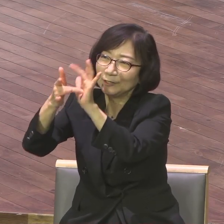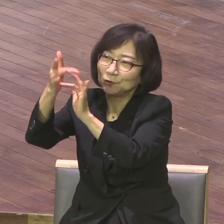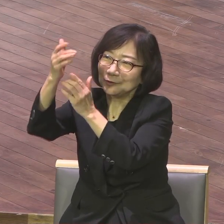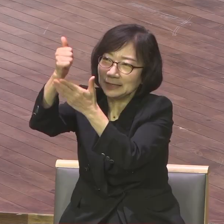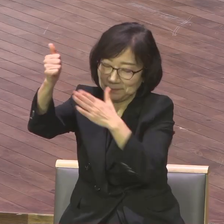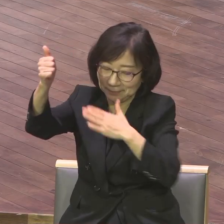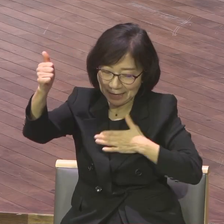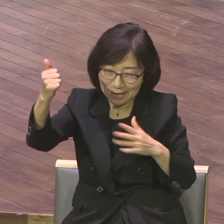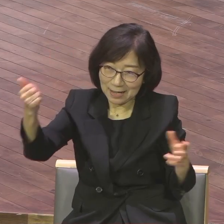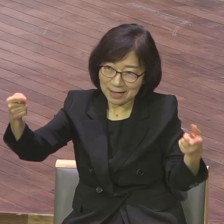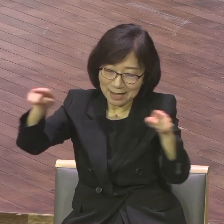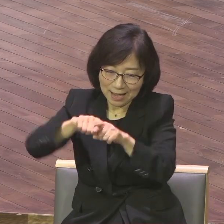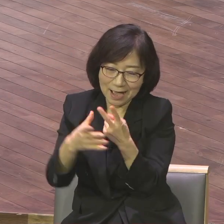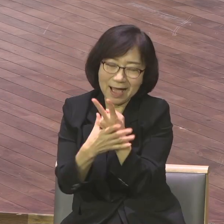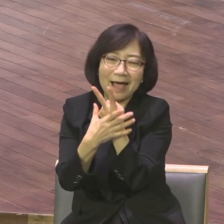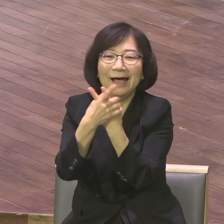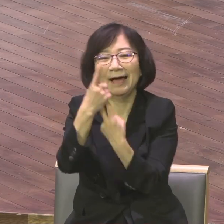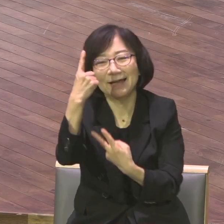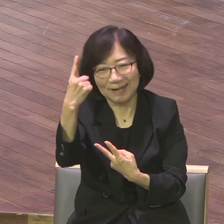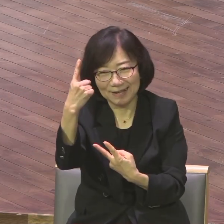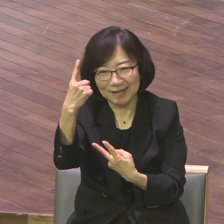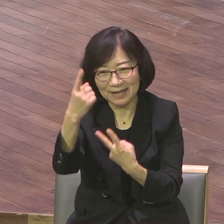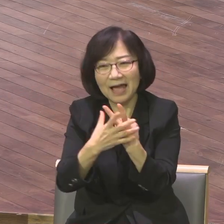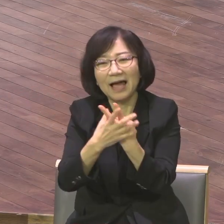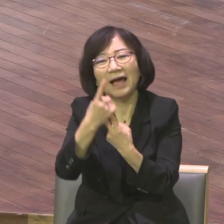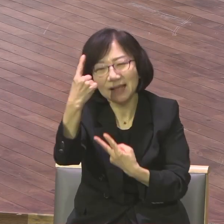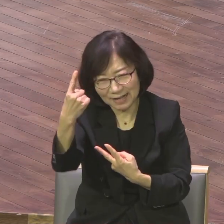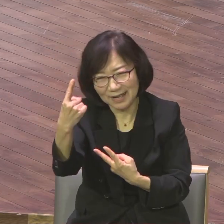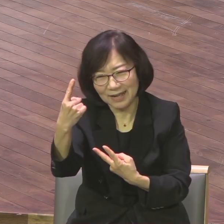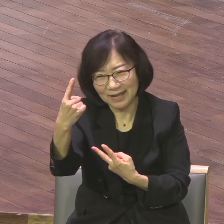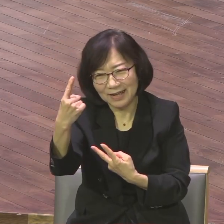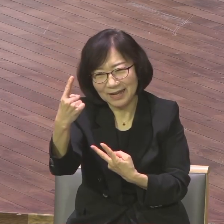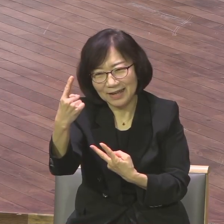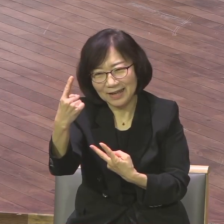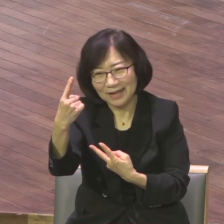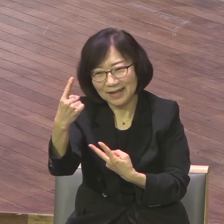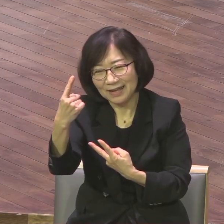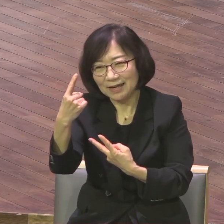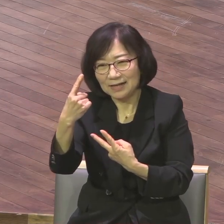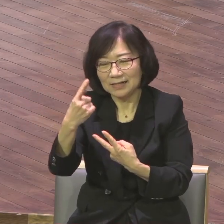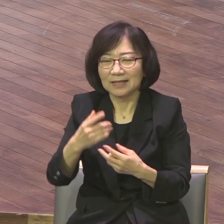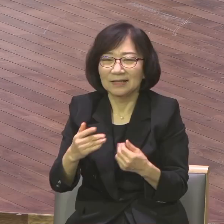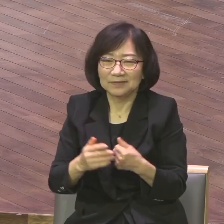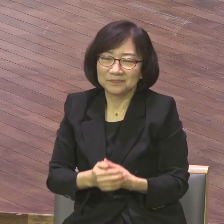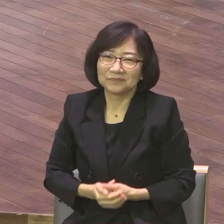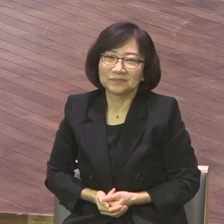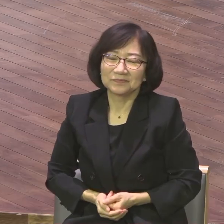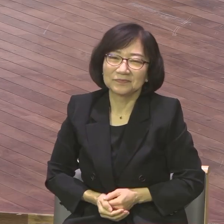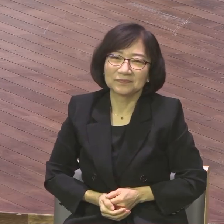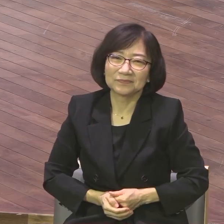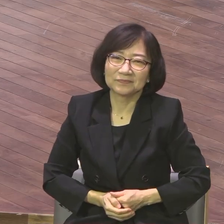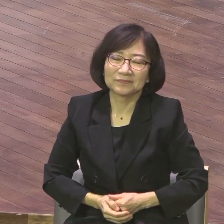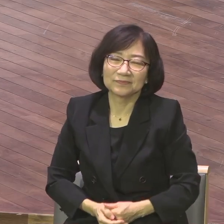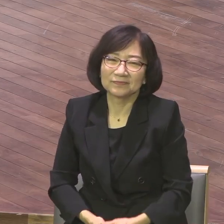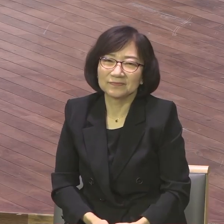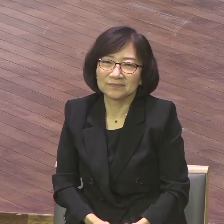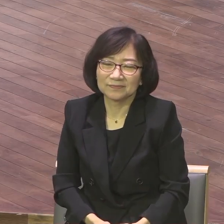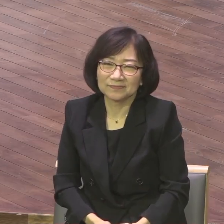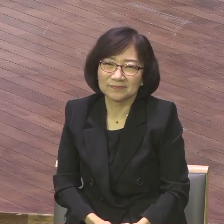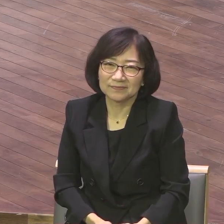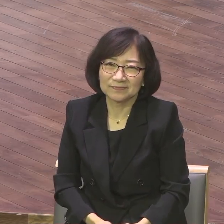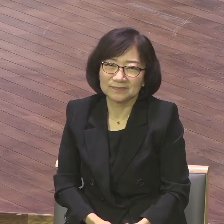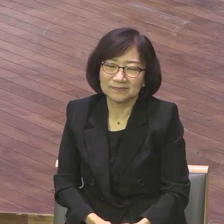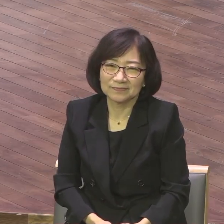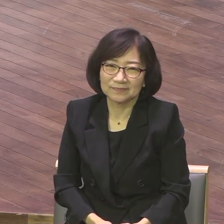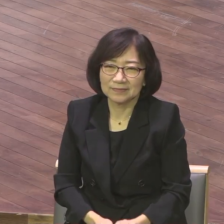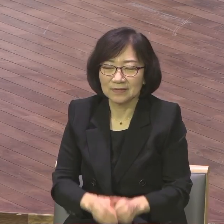하나다. 주님 여기 계시니, 주님이 나와 함께 계시니, 이게 성찬이에요. 다시 말해서